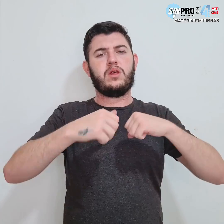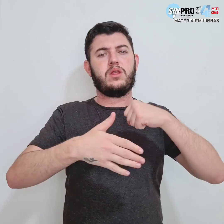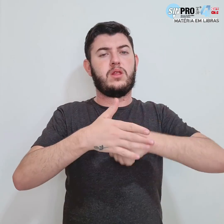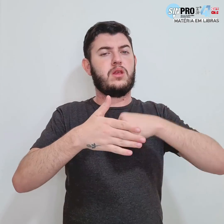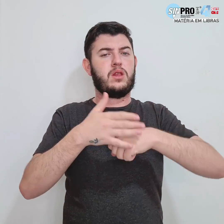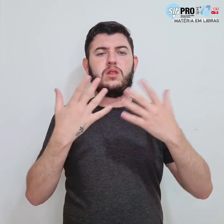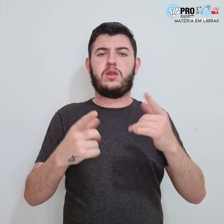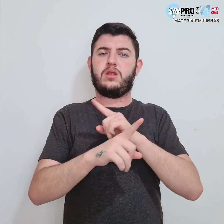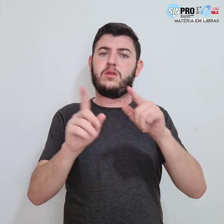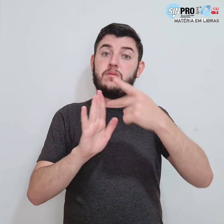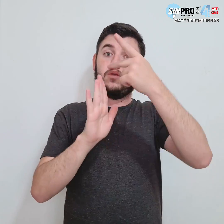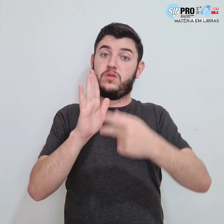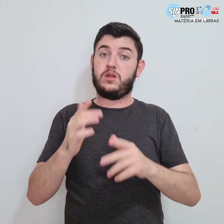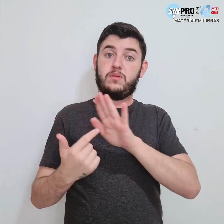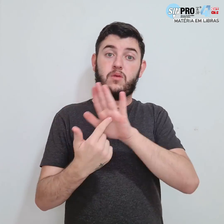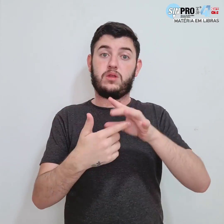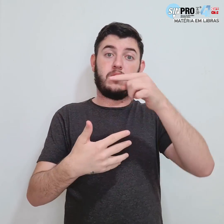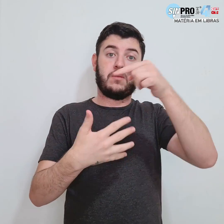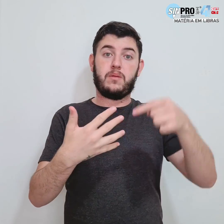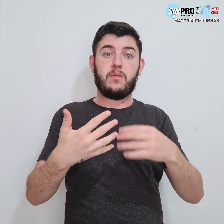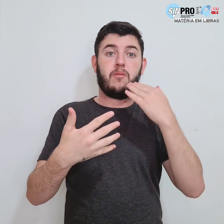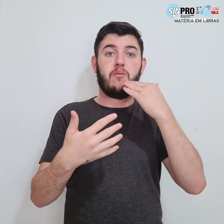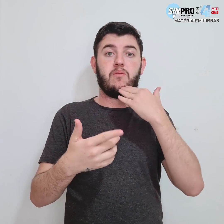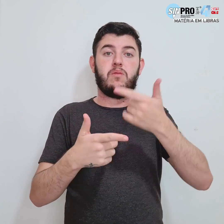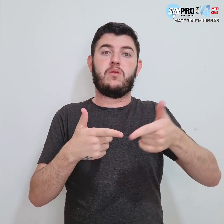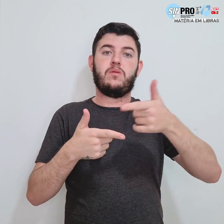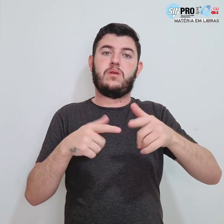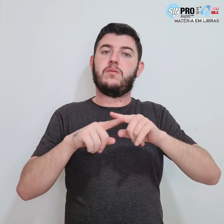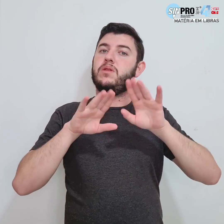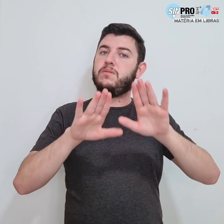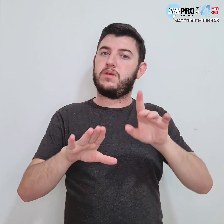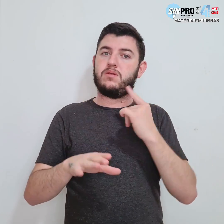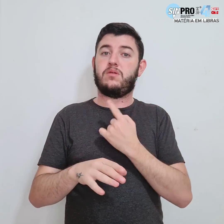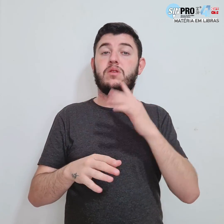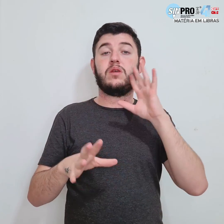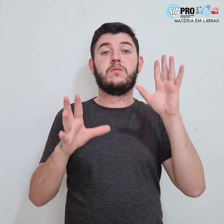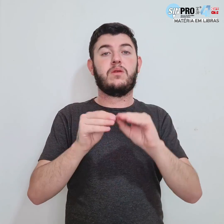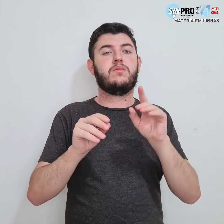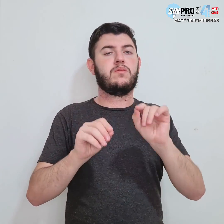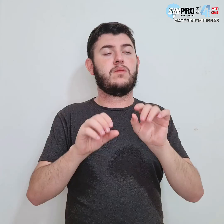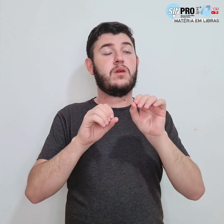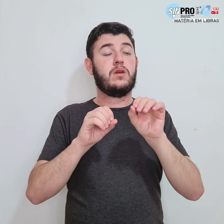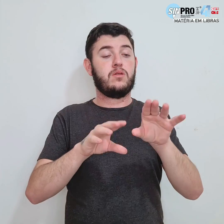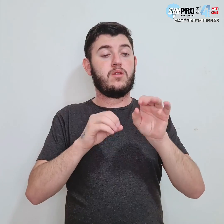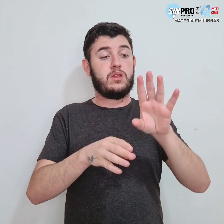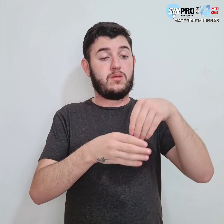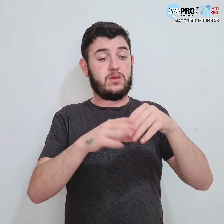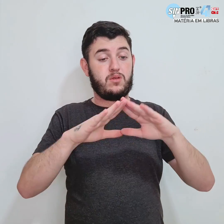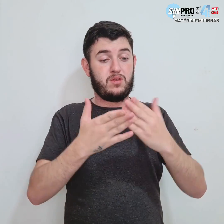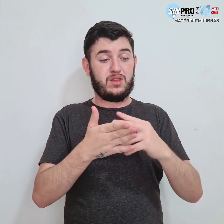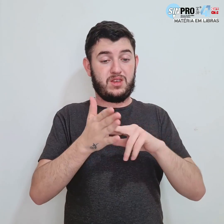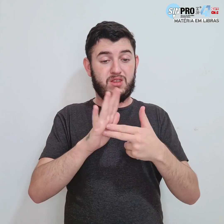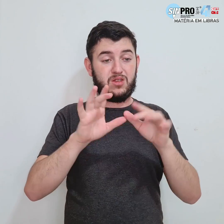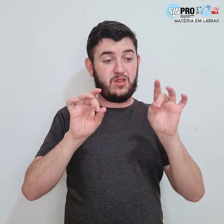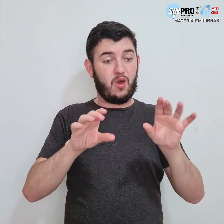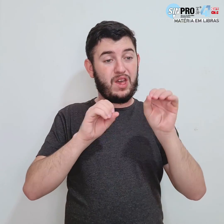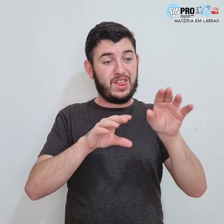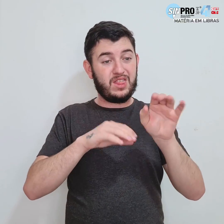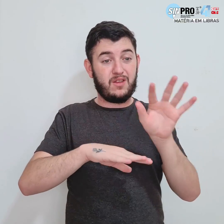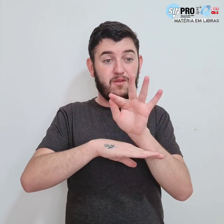esse projeto e apontando os problemas. É importante que se entenda que a educação escolar não é apenas ensino formal, e sim